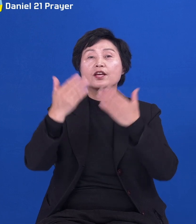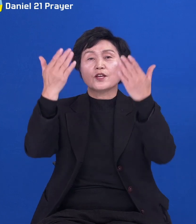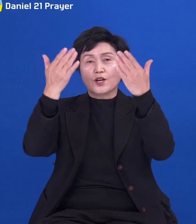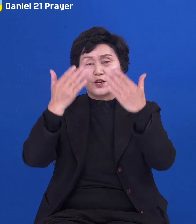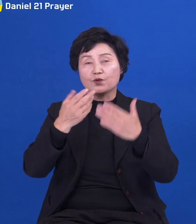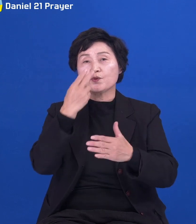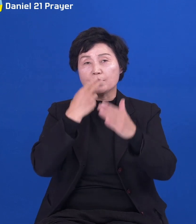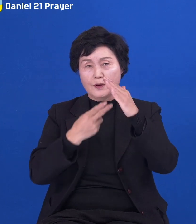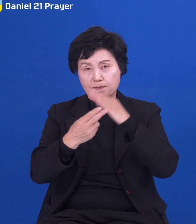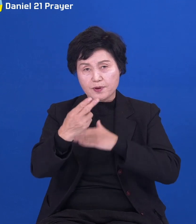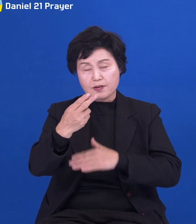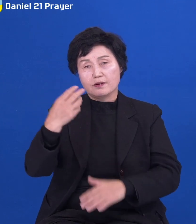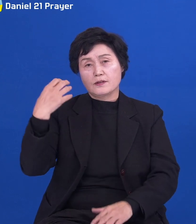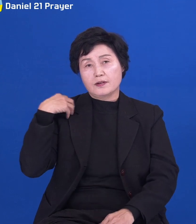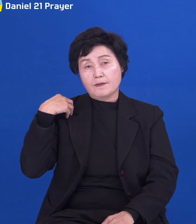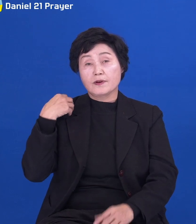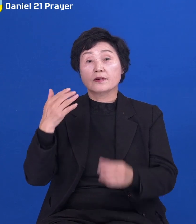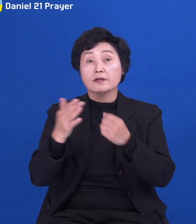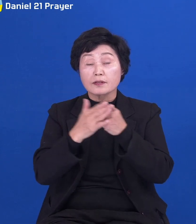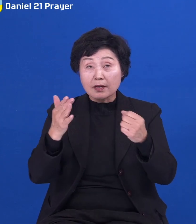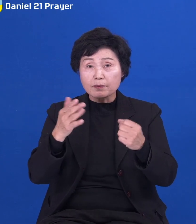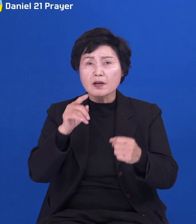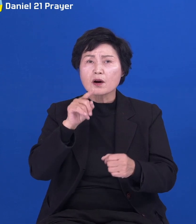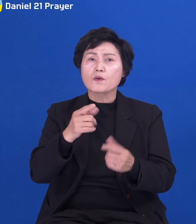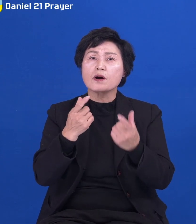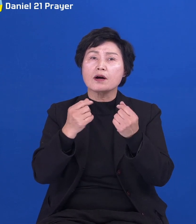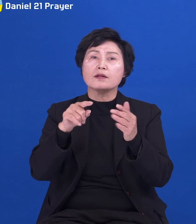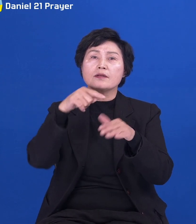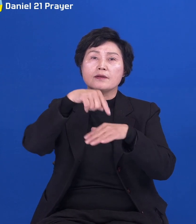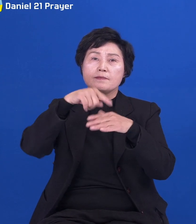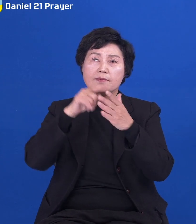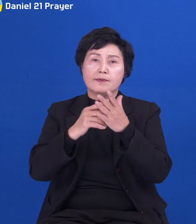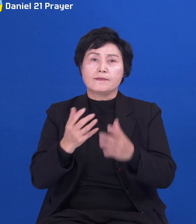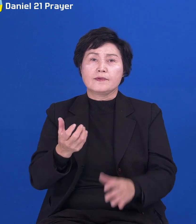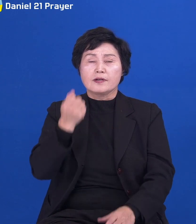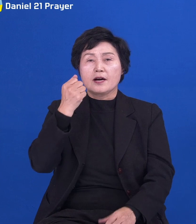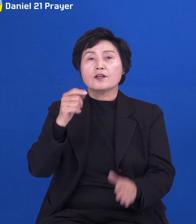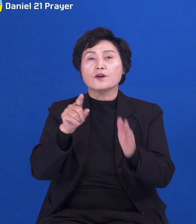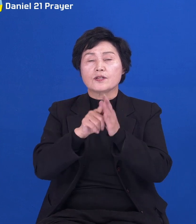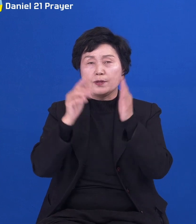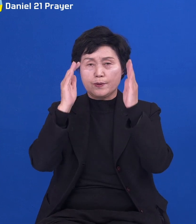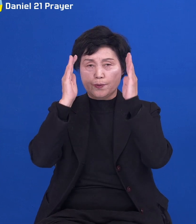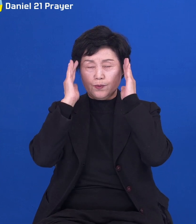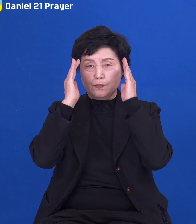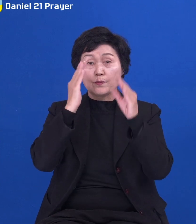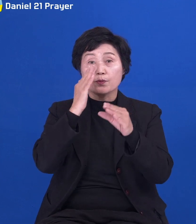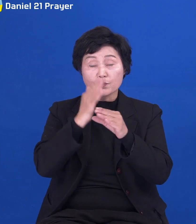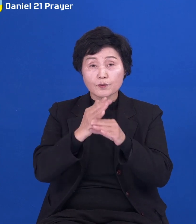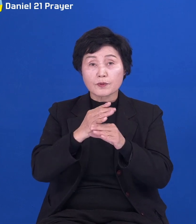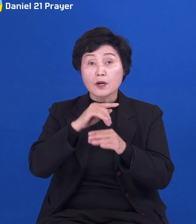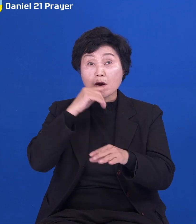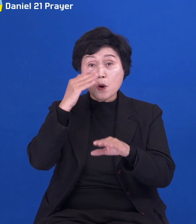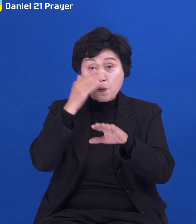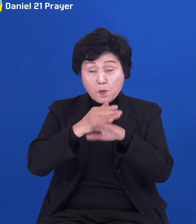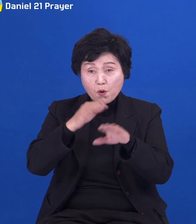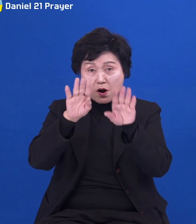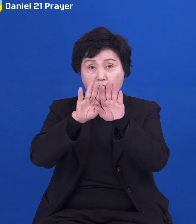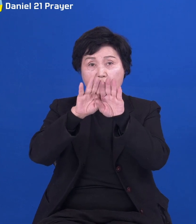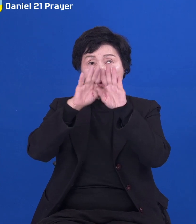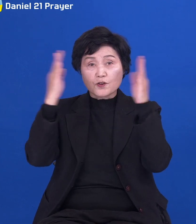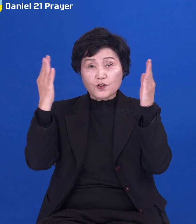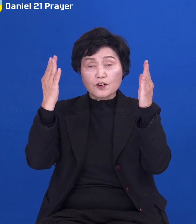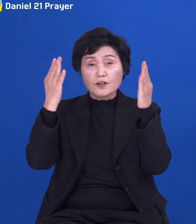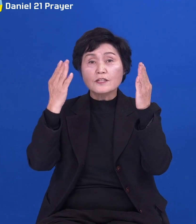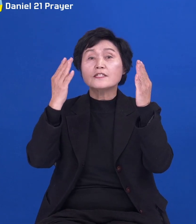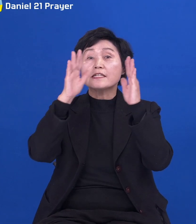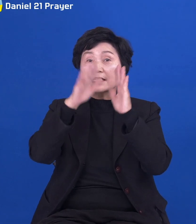사명이기에 저는 그 마음으로 신학을 하고 있어요. 북한의 길을 열어주셨을 때 한 채의 망설임도 없이 이 땅에서